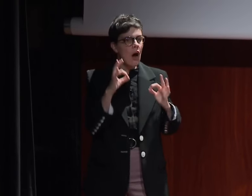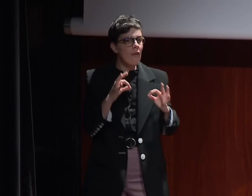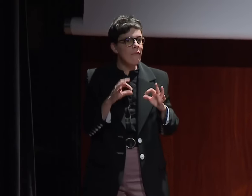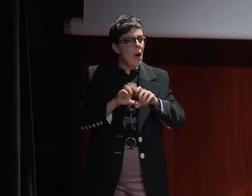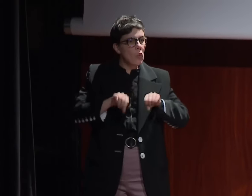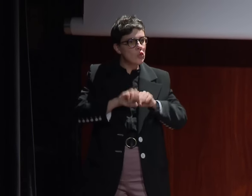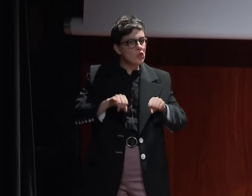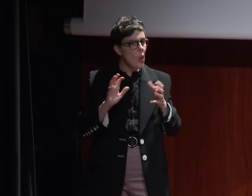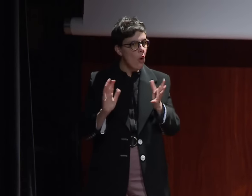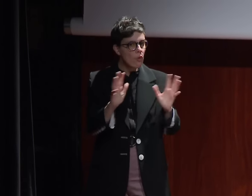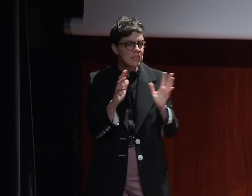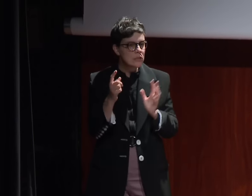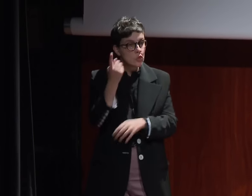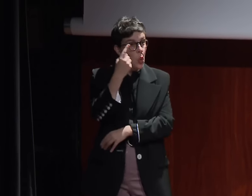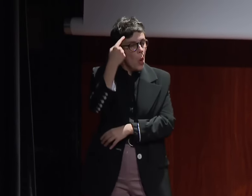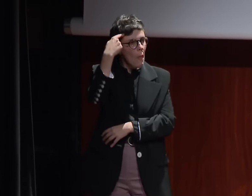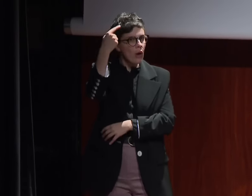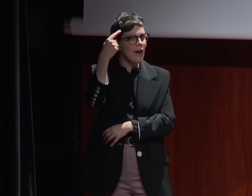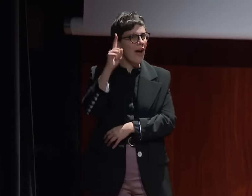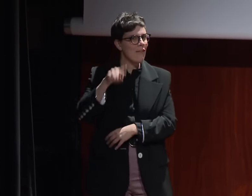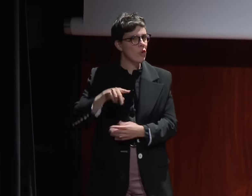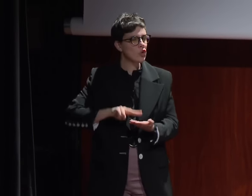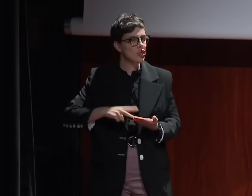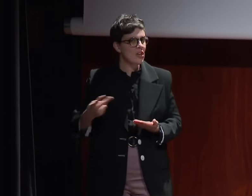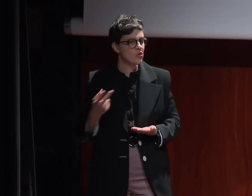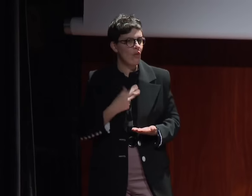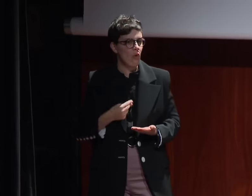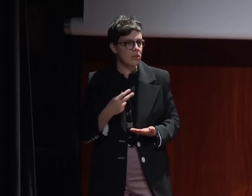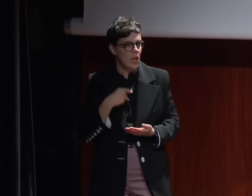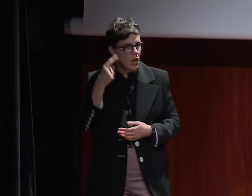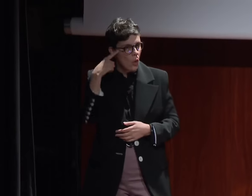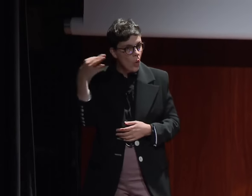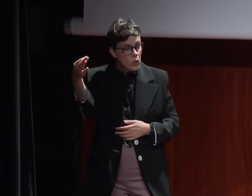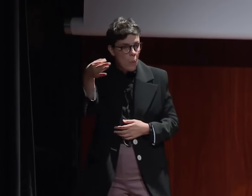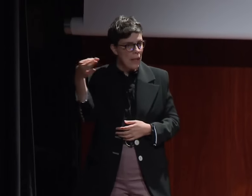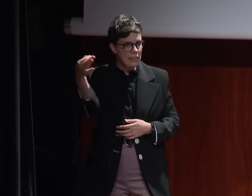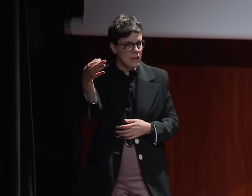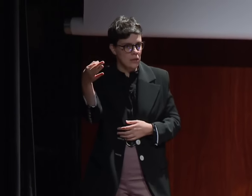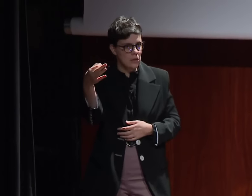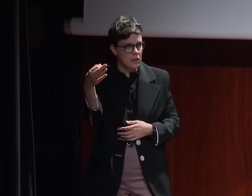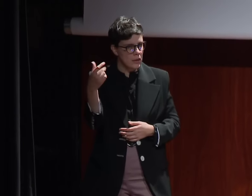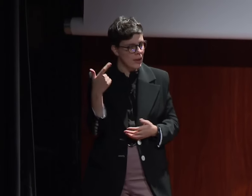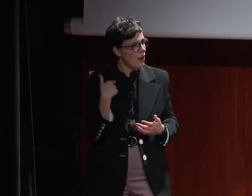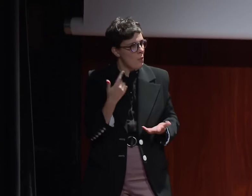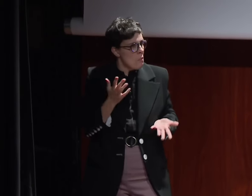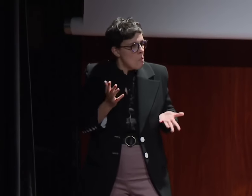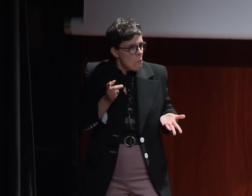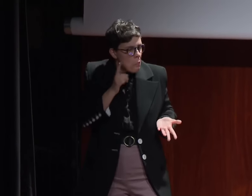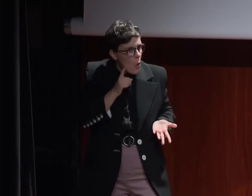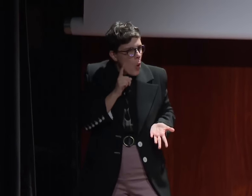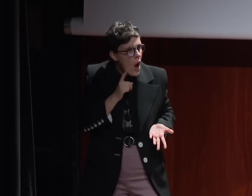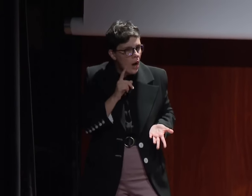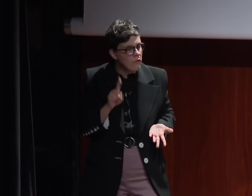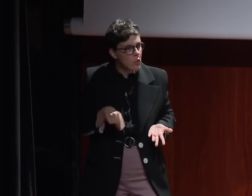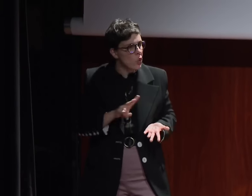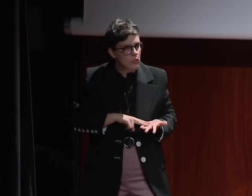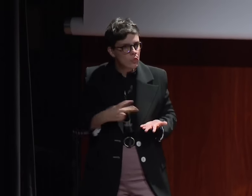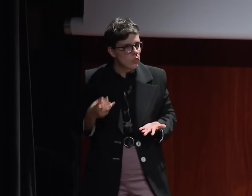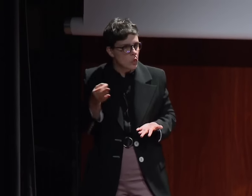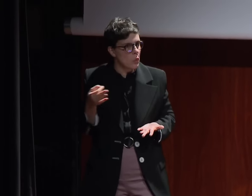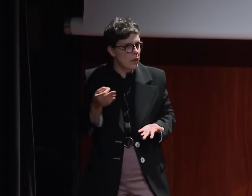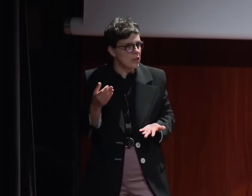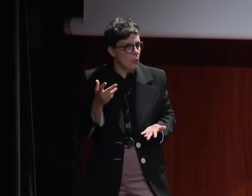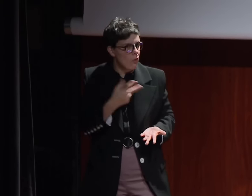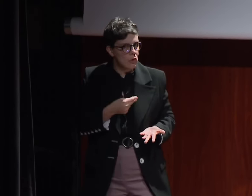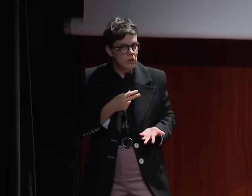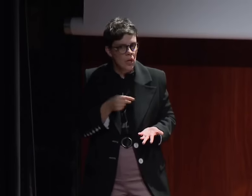qui doit se faire par la suite. Donc quand on produit quelque chose, nous, il faudrait penser en quelque sorte à une